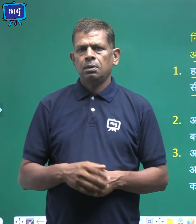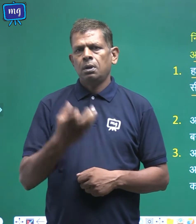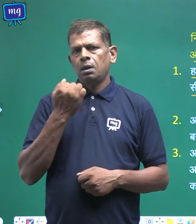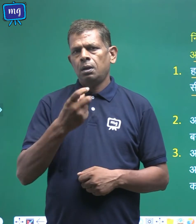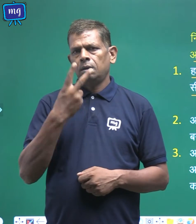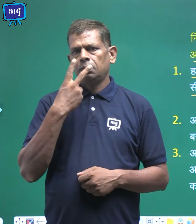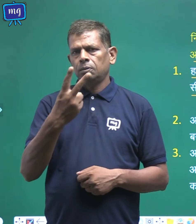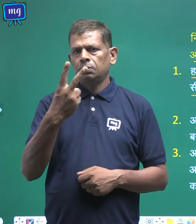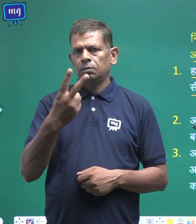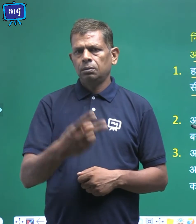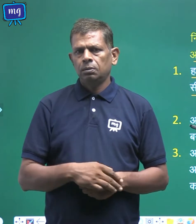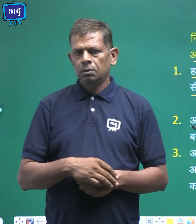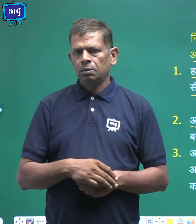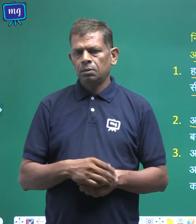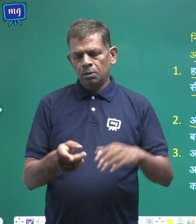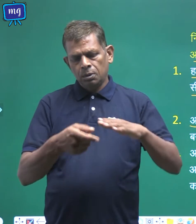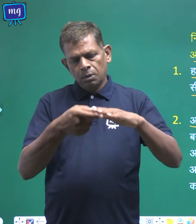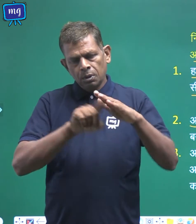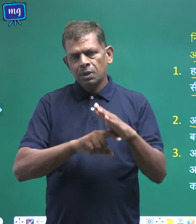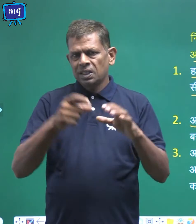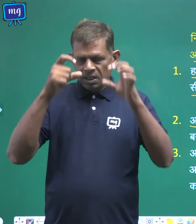नंबर 2, अवतल लेंस